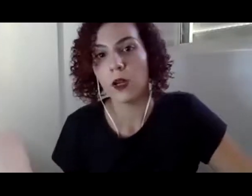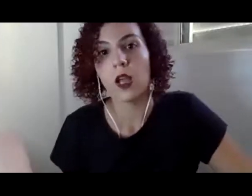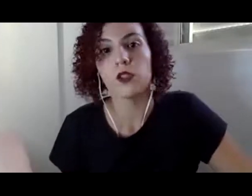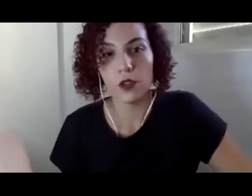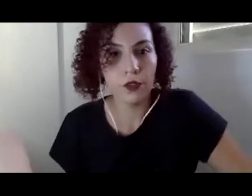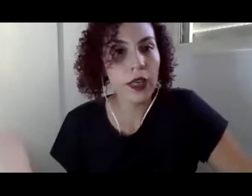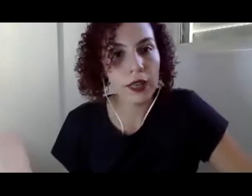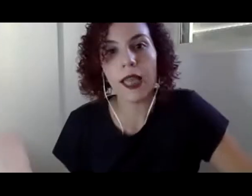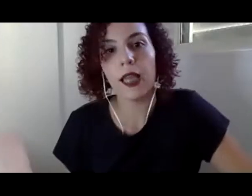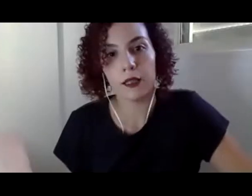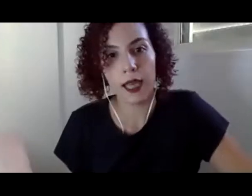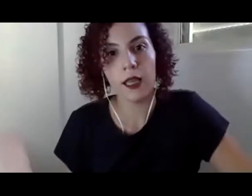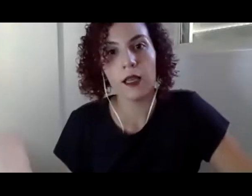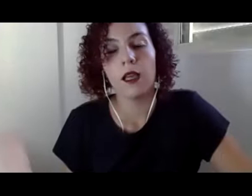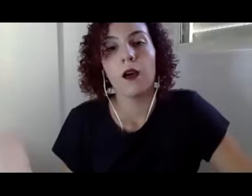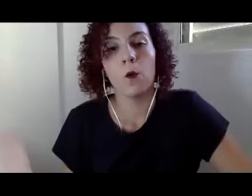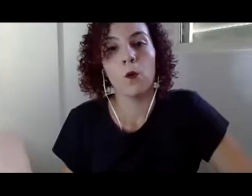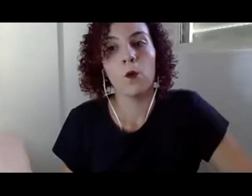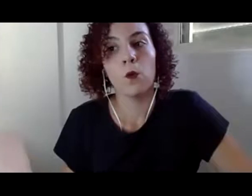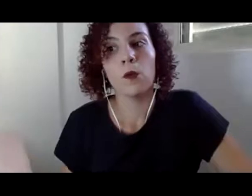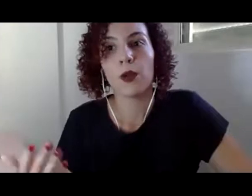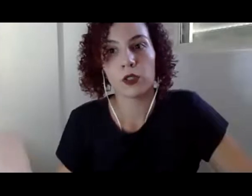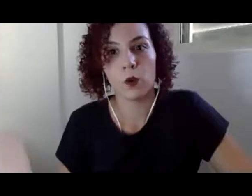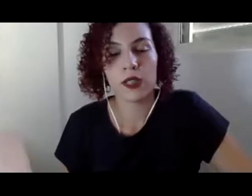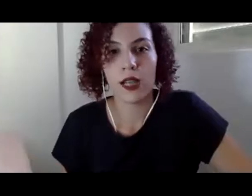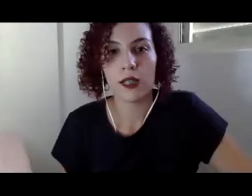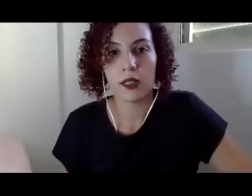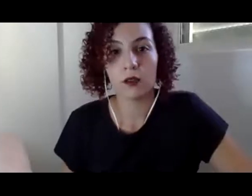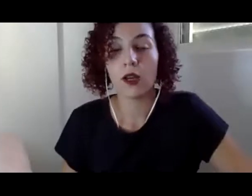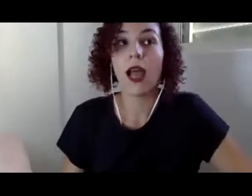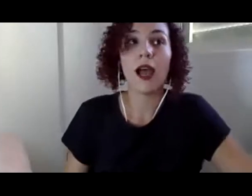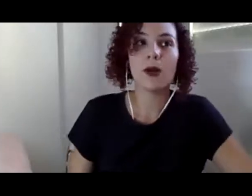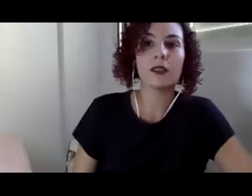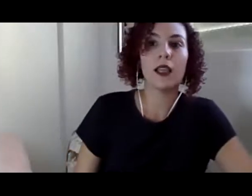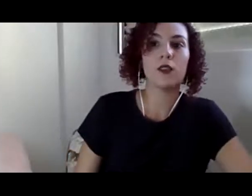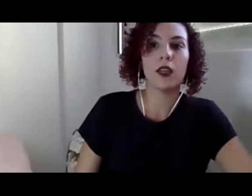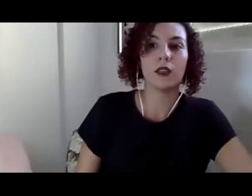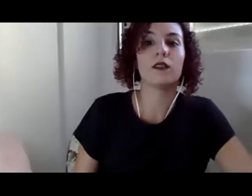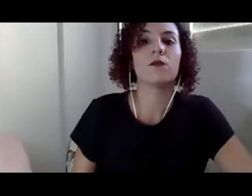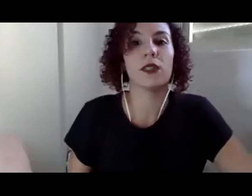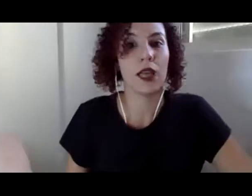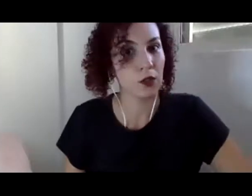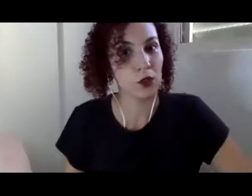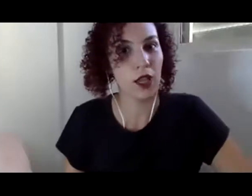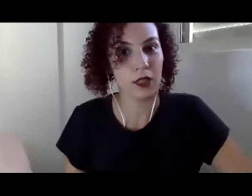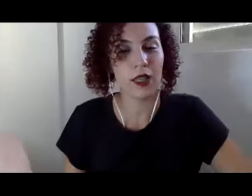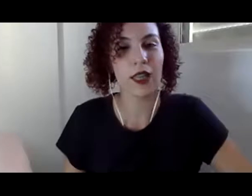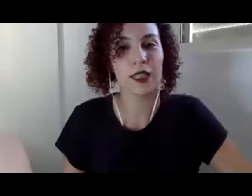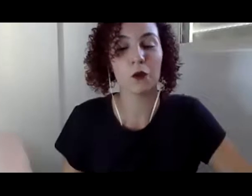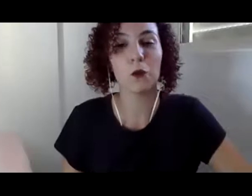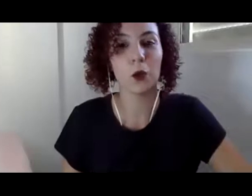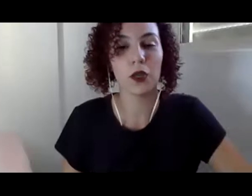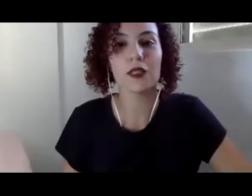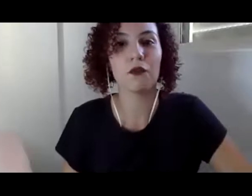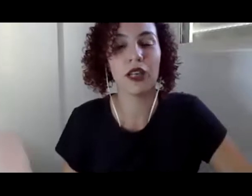programação devia ter, né? Uma pessoa sinalizando. Ah, mas tem legenda. Mas aí a gente entra da